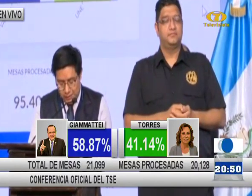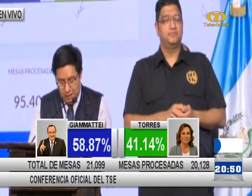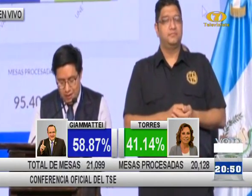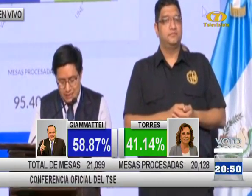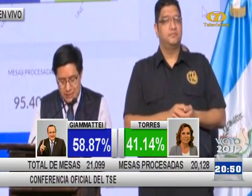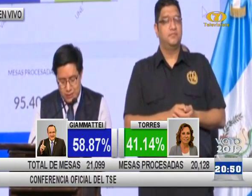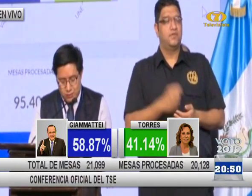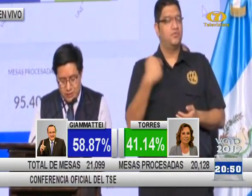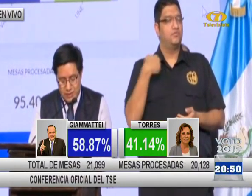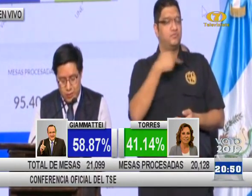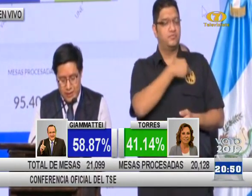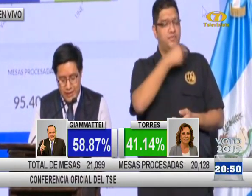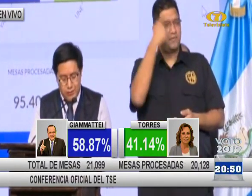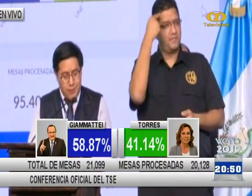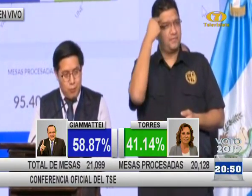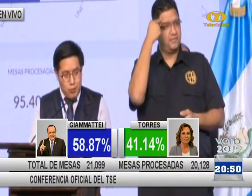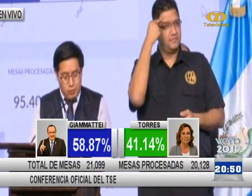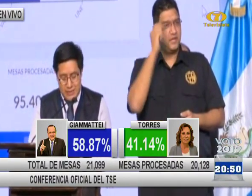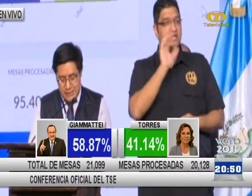el resultado es de un